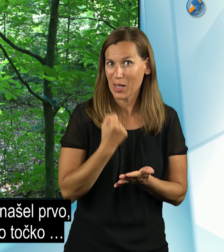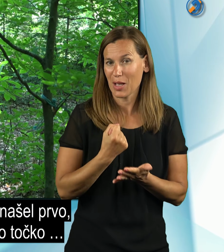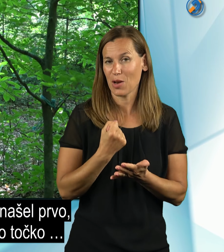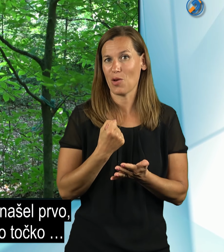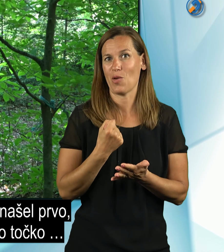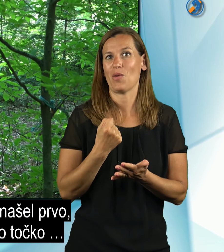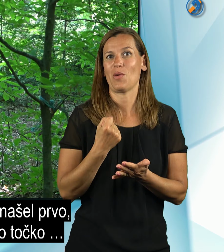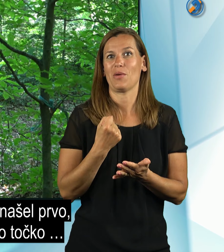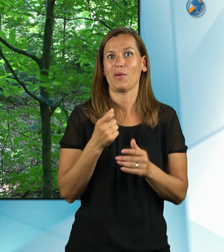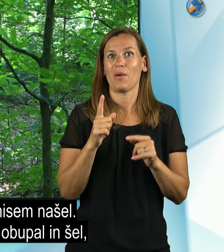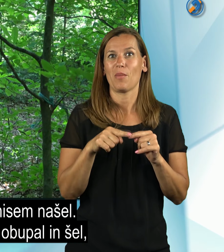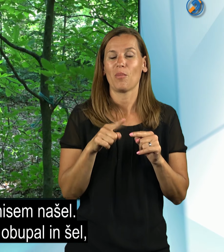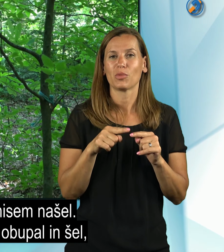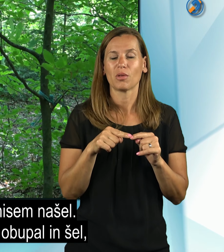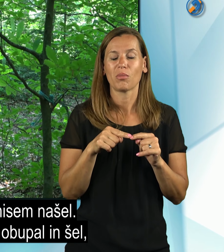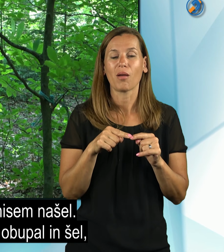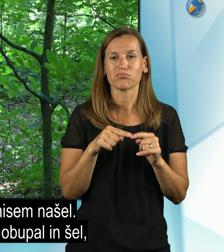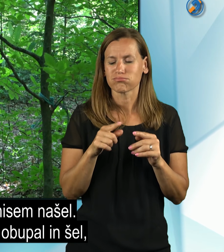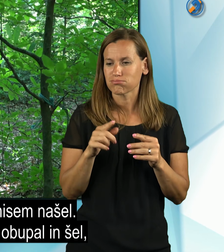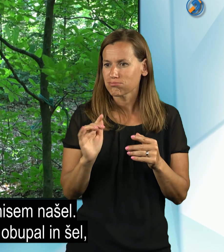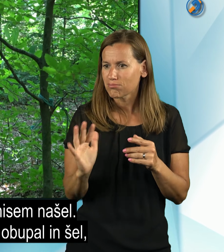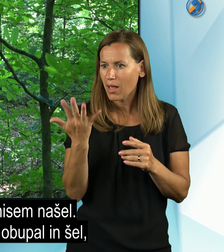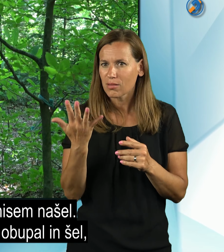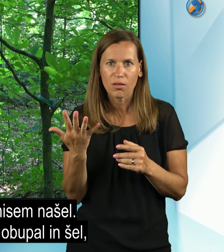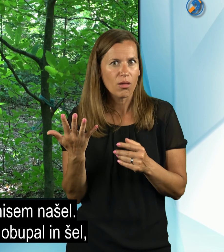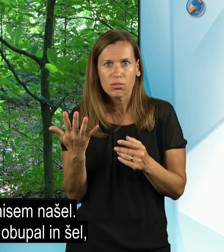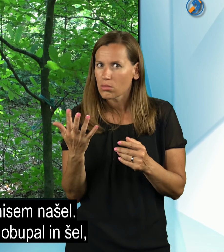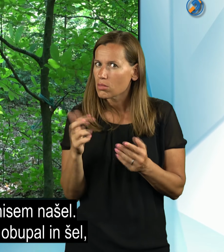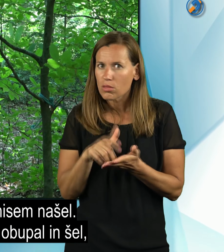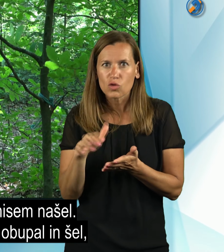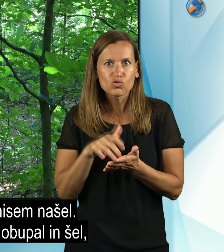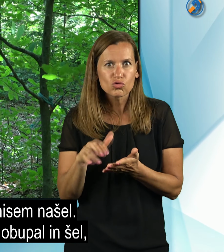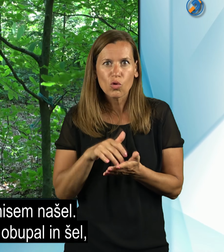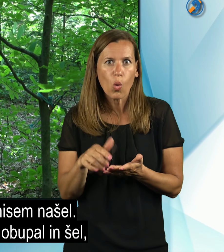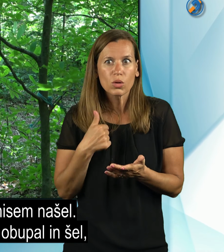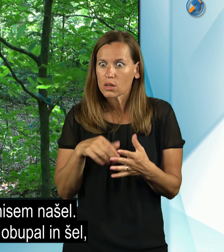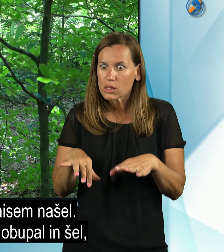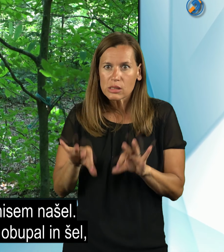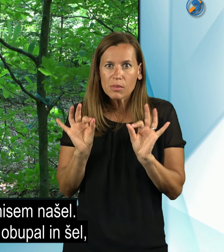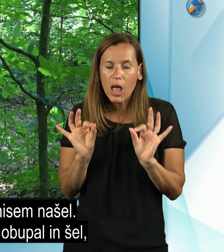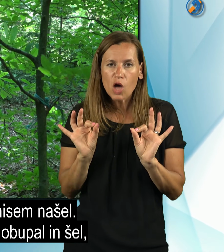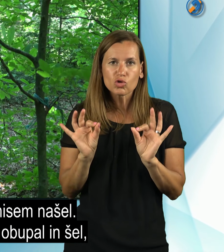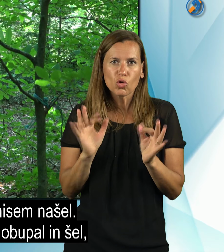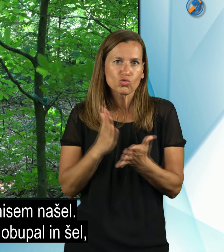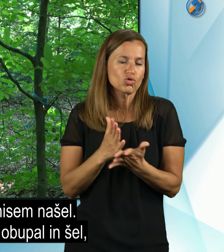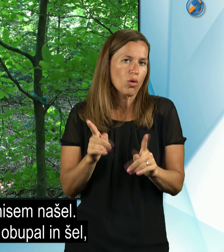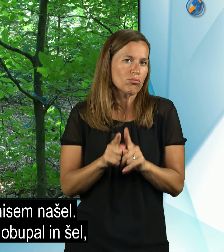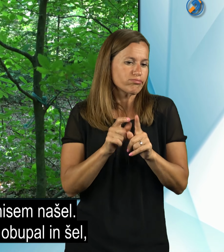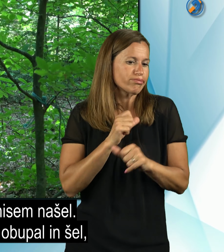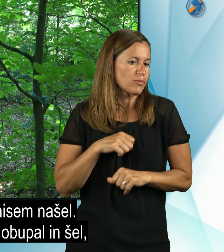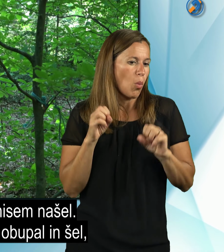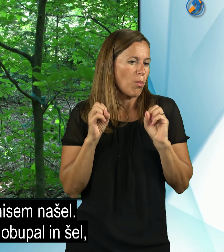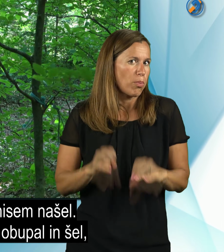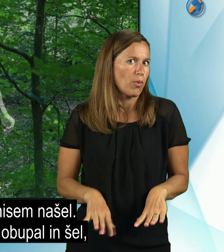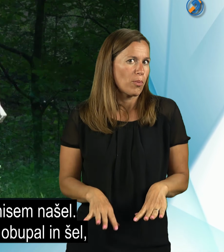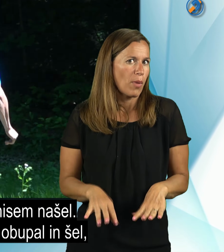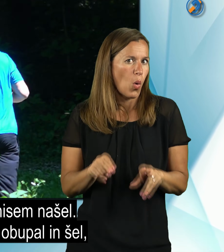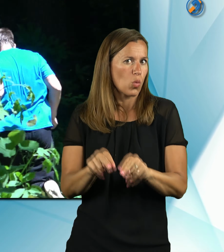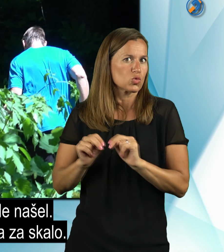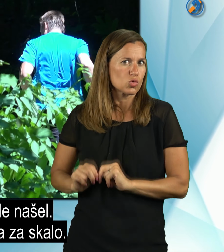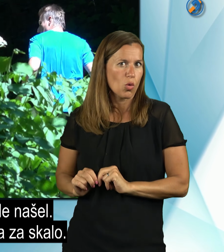tretjo točko, potem pa 5. točko pa nisem najdel, sem rekel, da bom obupal, da grem,